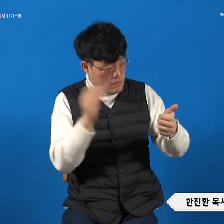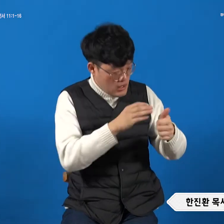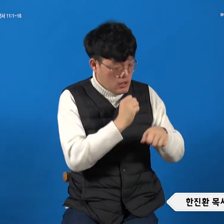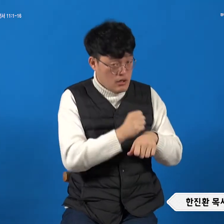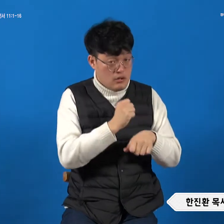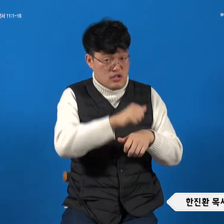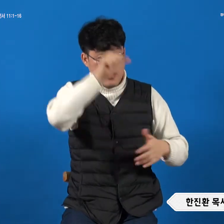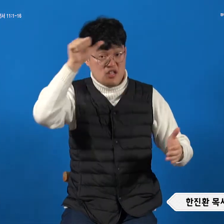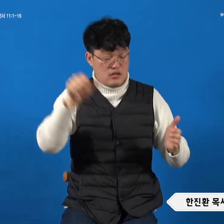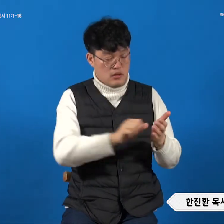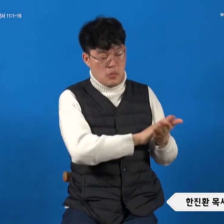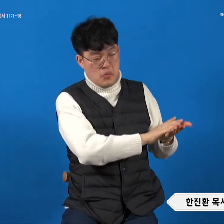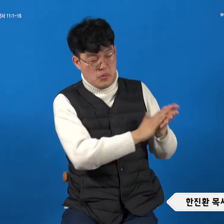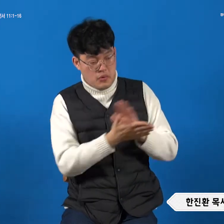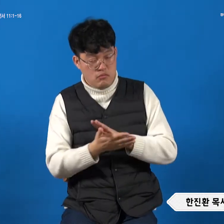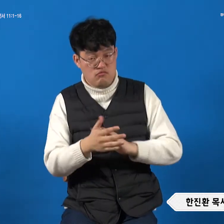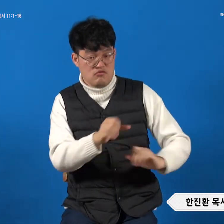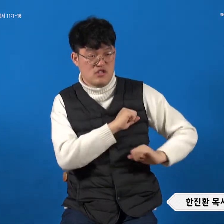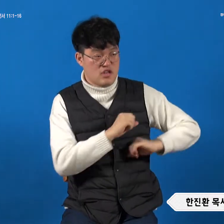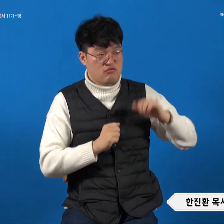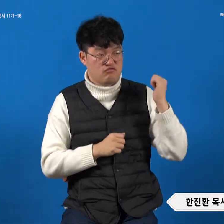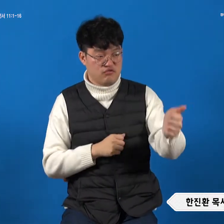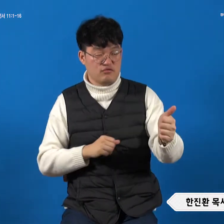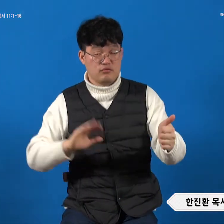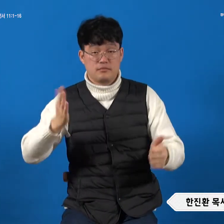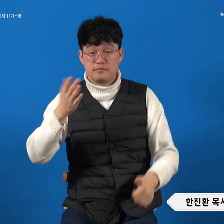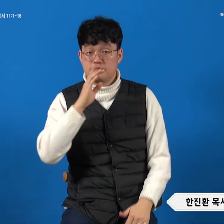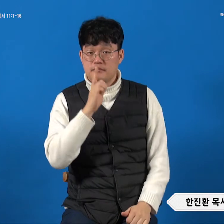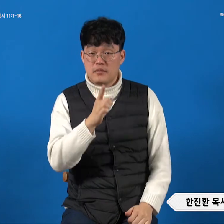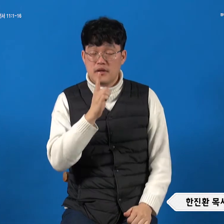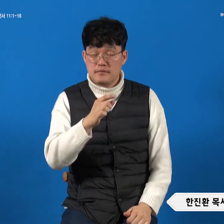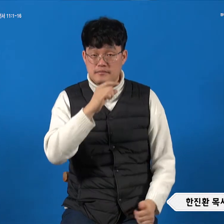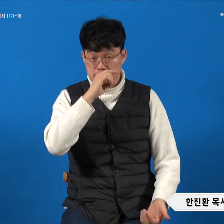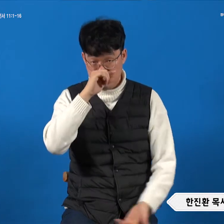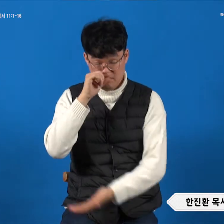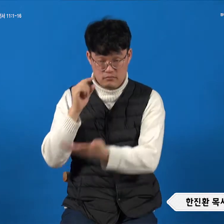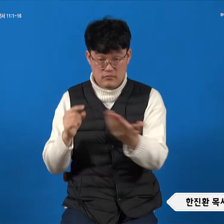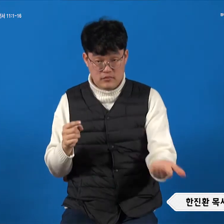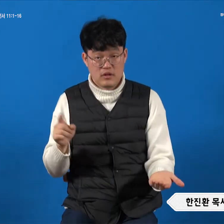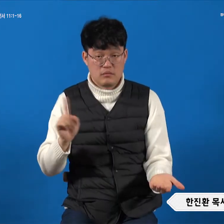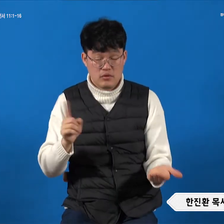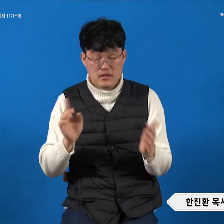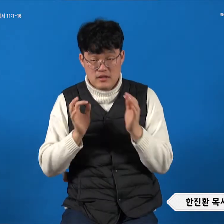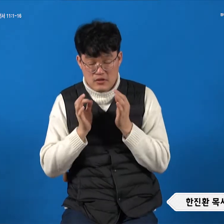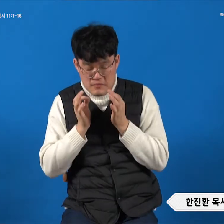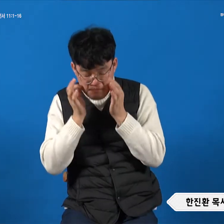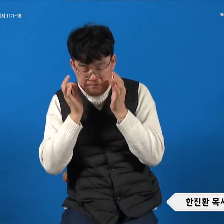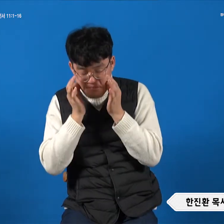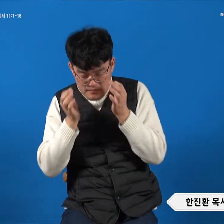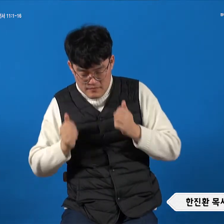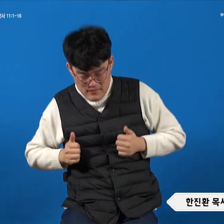말 한마디에 인생 역전을 이루었습니다. 여러분, 힘껏